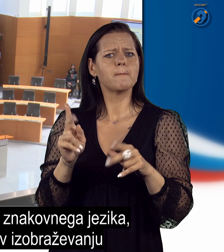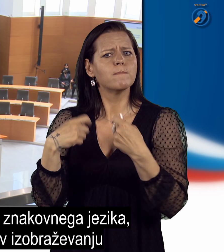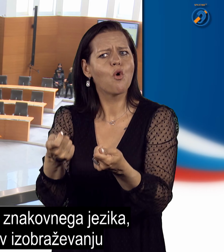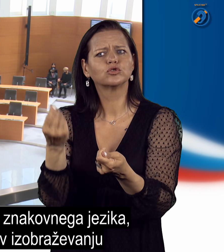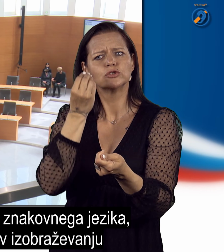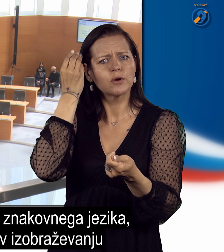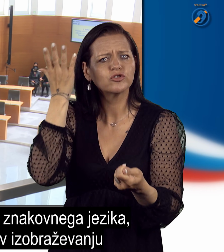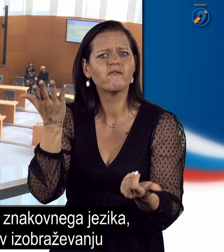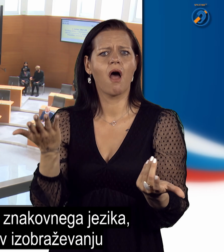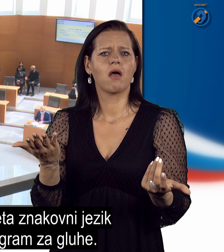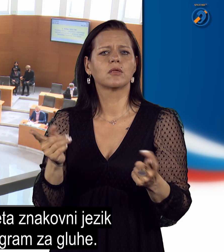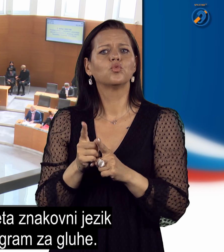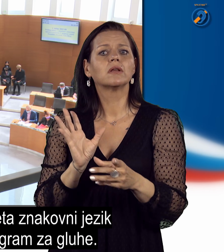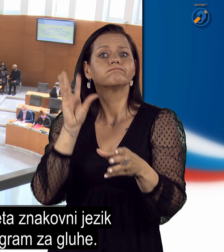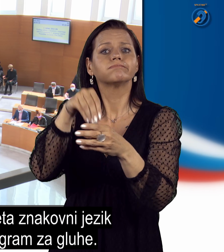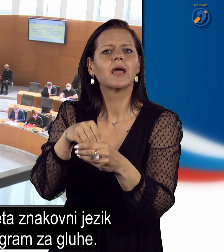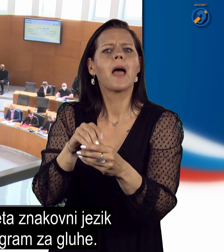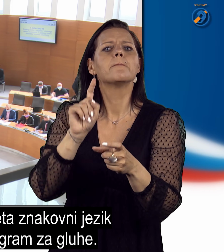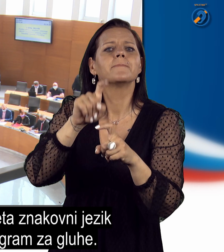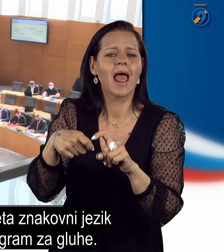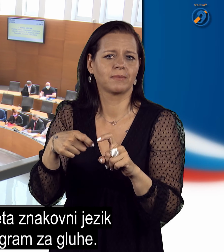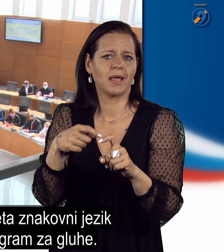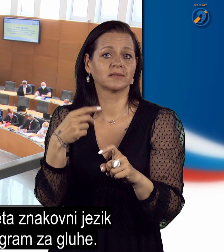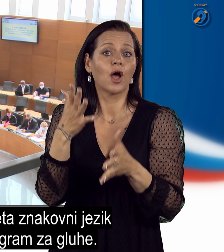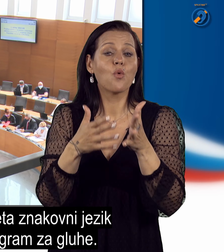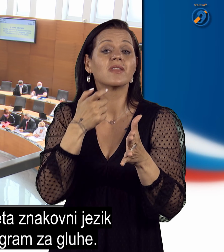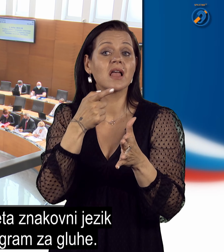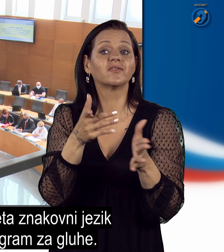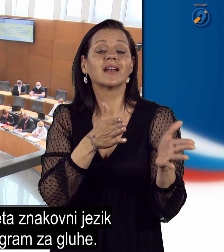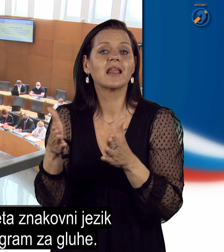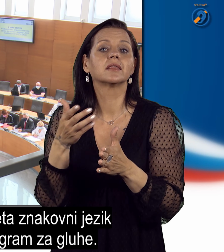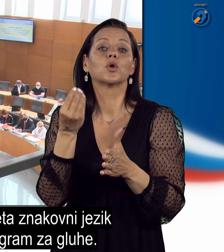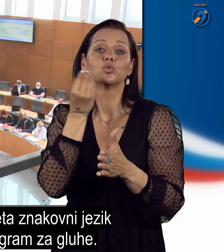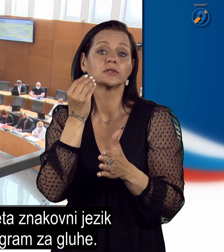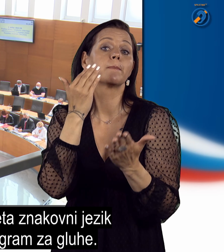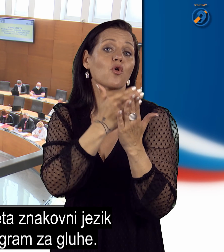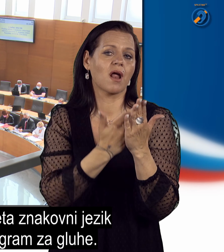izobraževanju in uvedba predmeta znakovni jezik v redni učni program za gluhe.